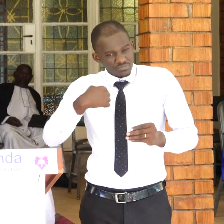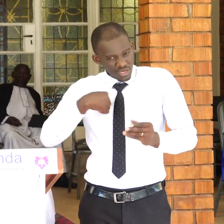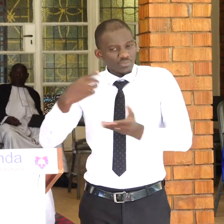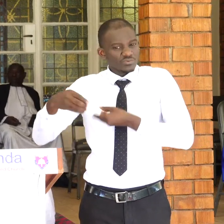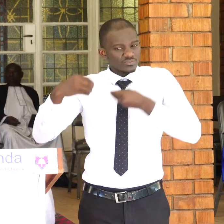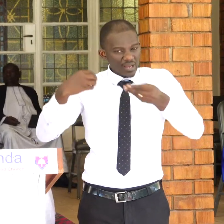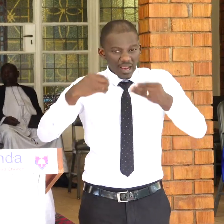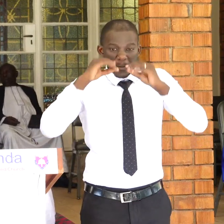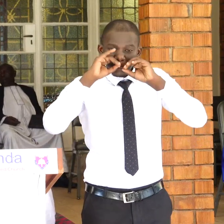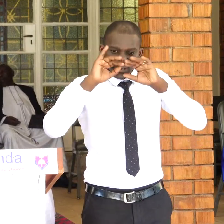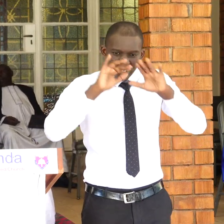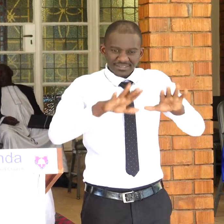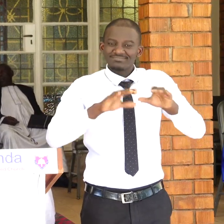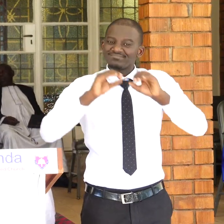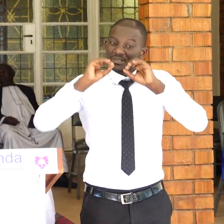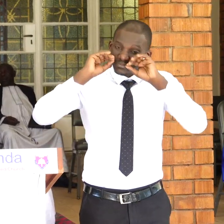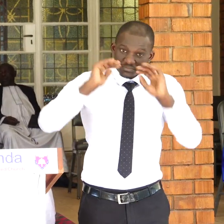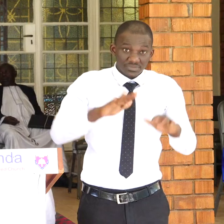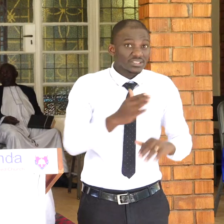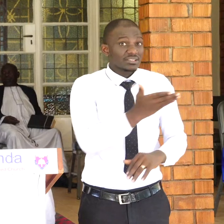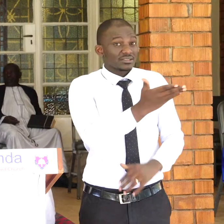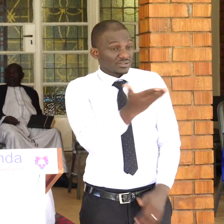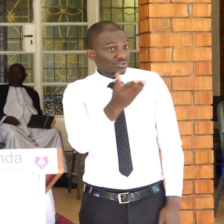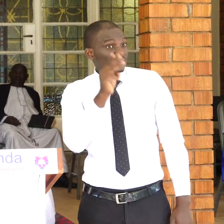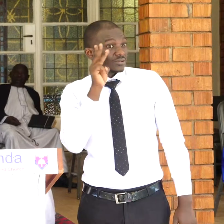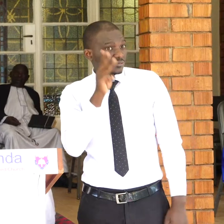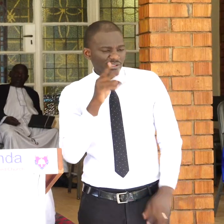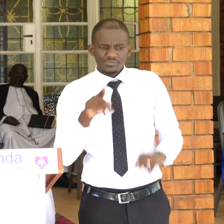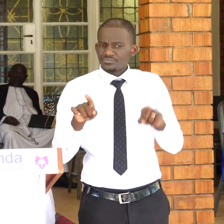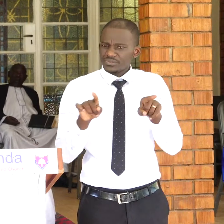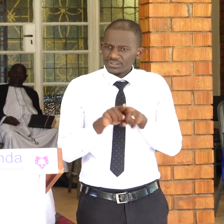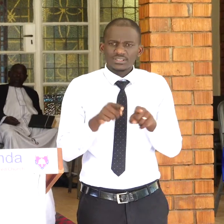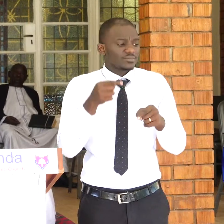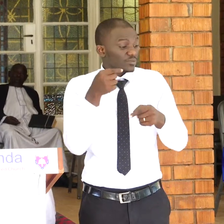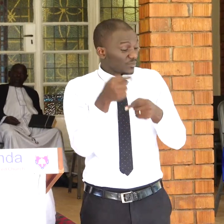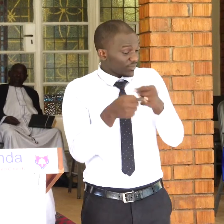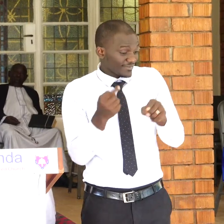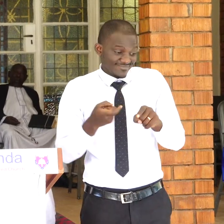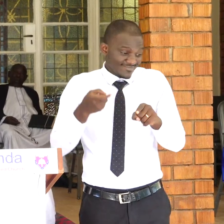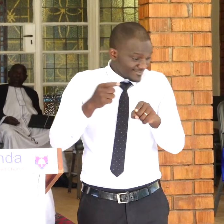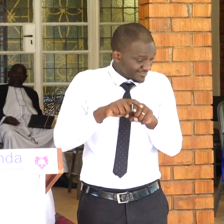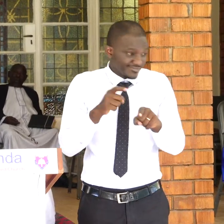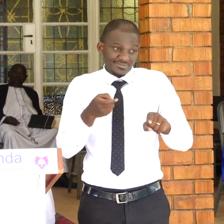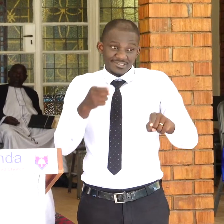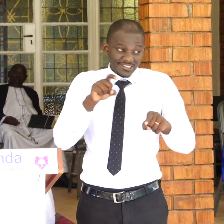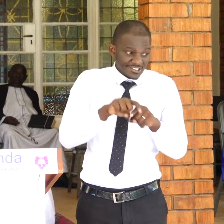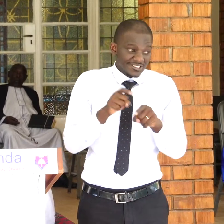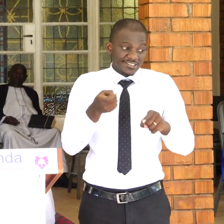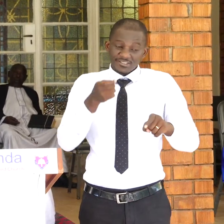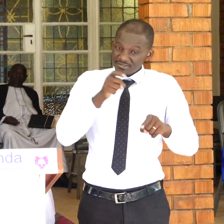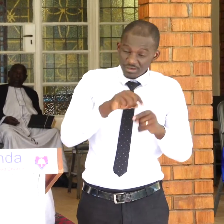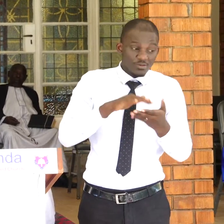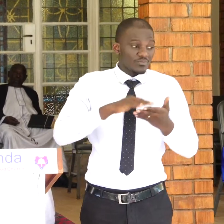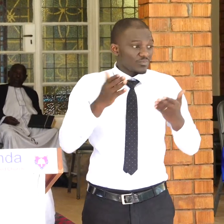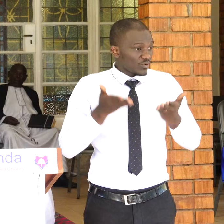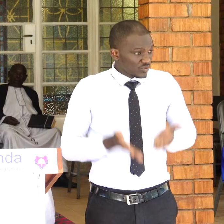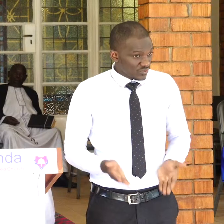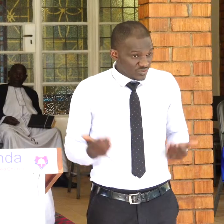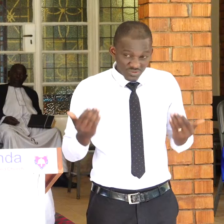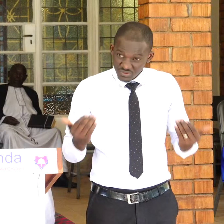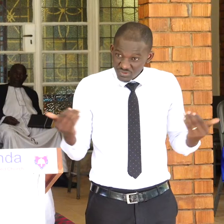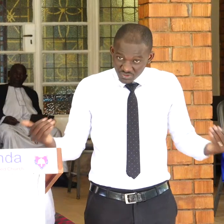omukisa n'akuwanga omukisa n'okwongera n'akwongerangako ezzadde lyo